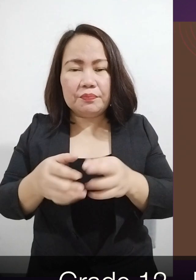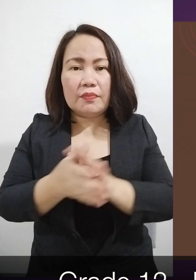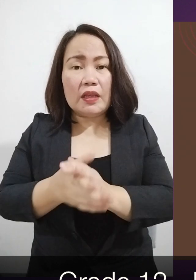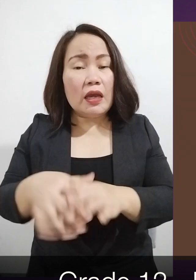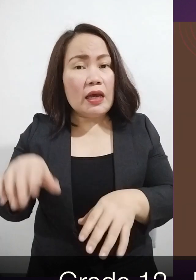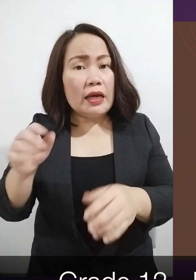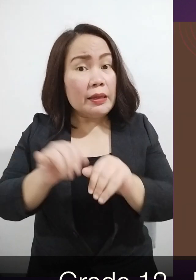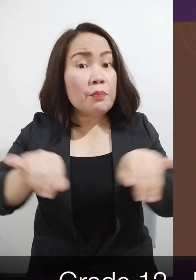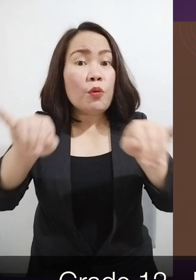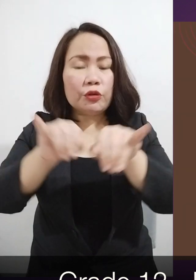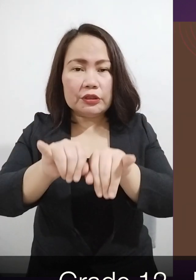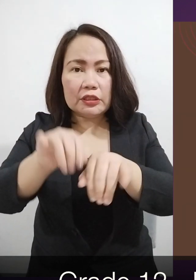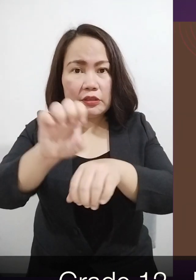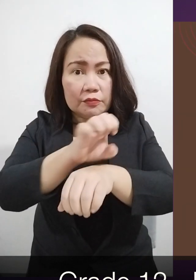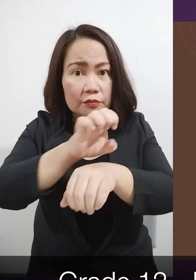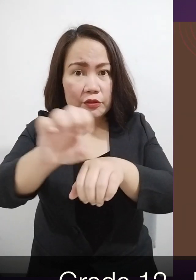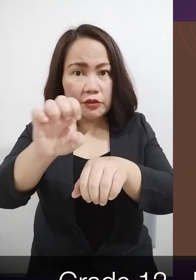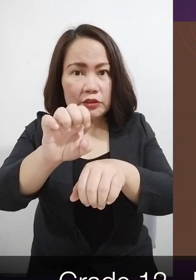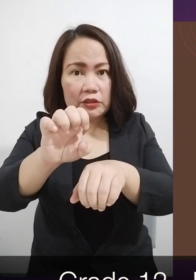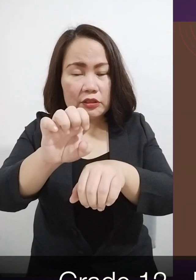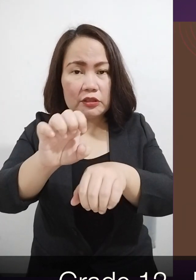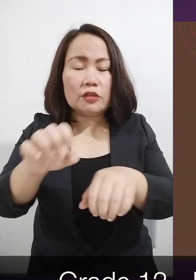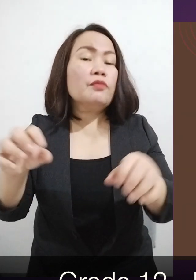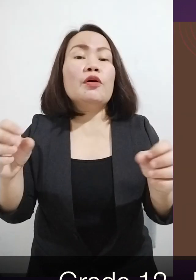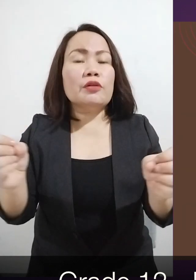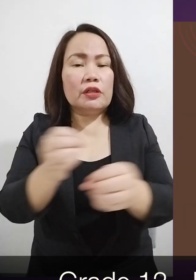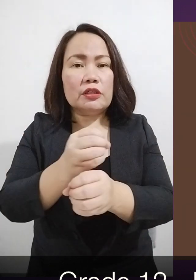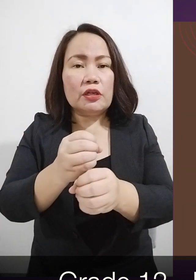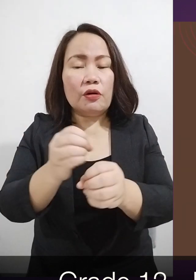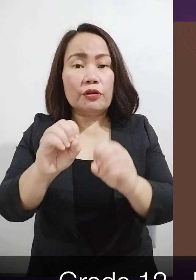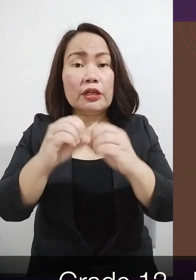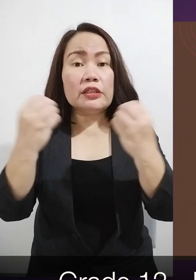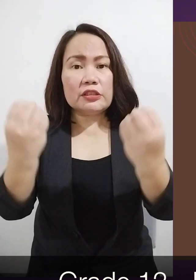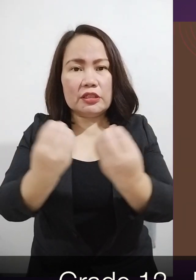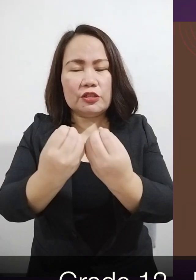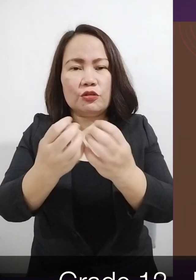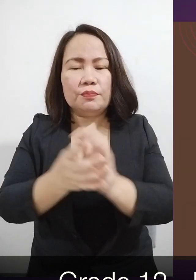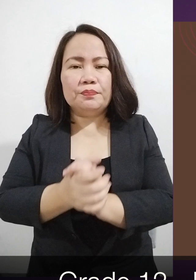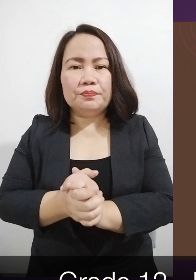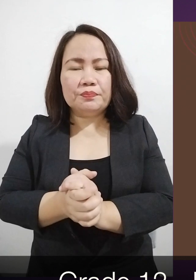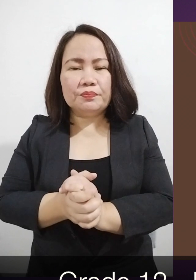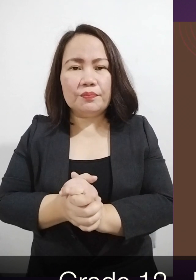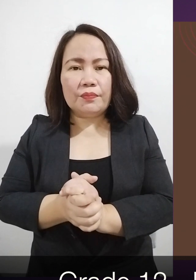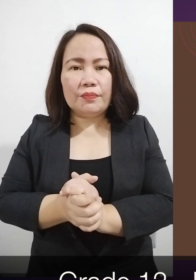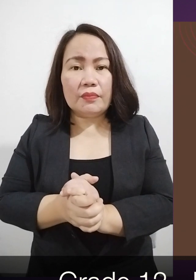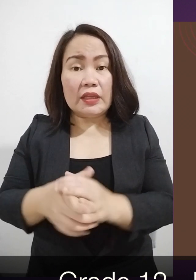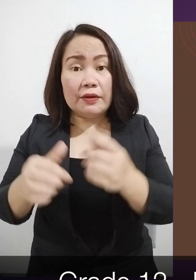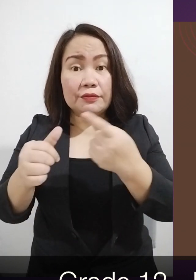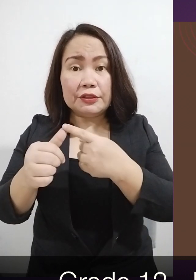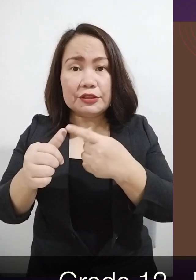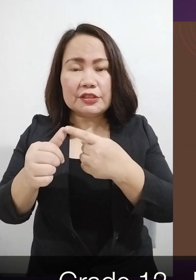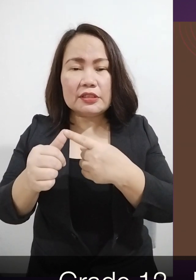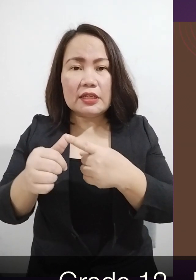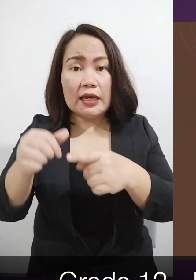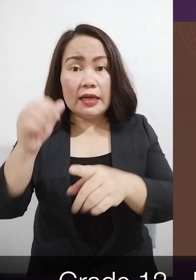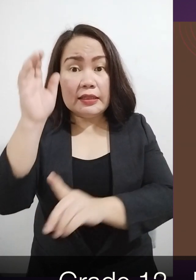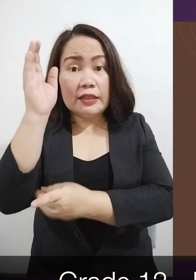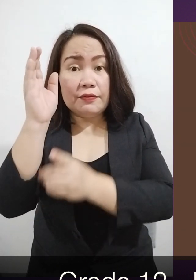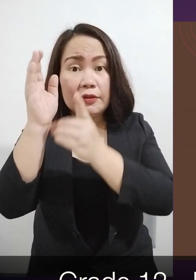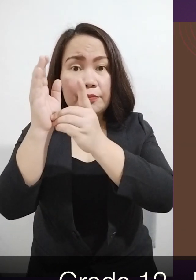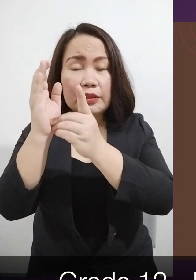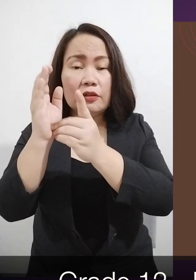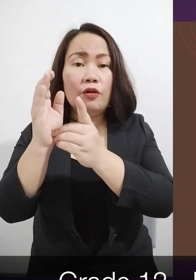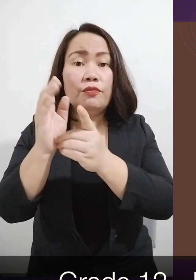Relevance of entrepreneurship to an organization o kaugnayan ng pagnenegosyo sa isang organisasyon. Isa, development